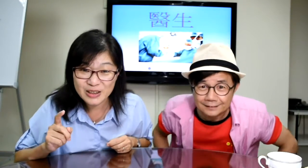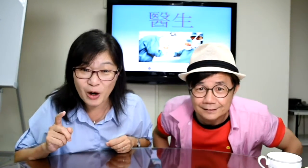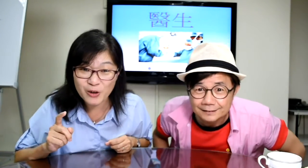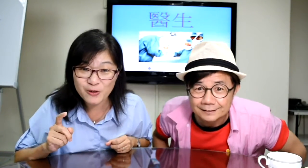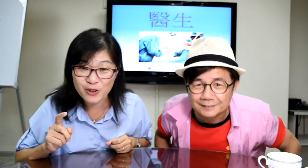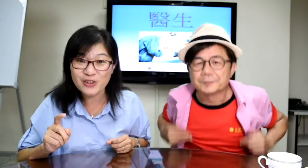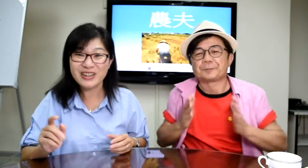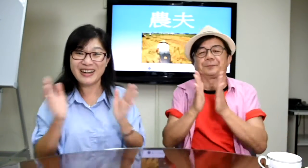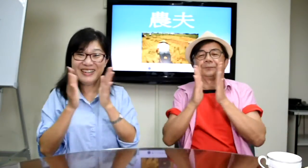农夫，